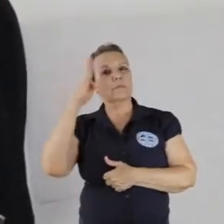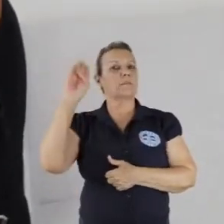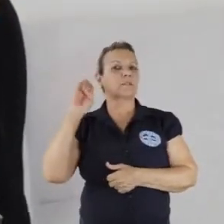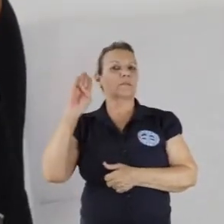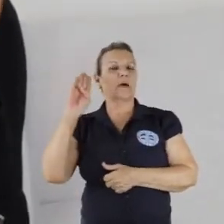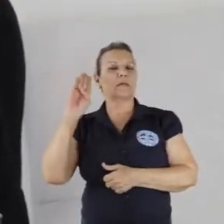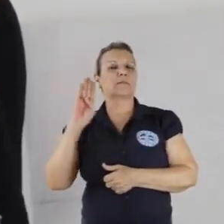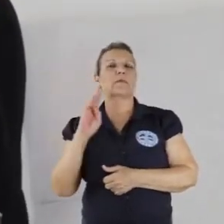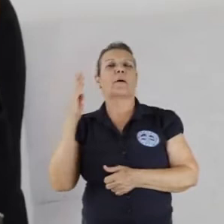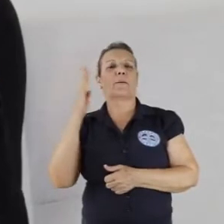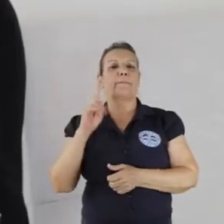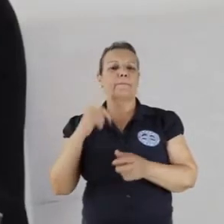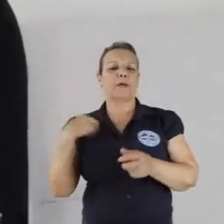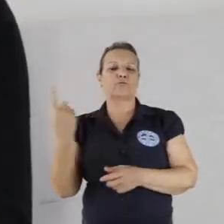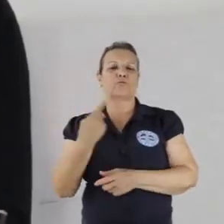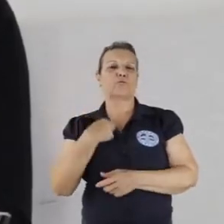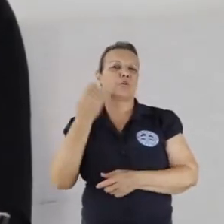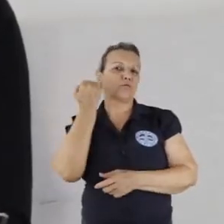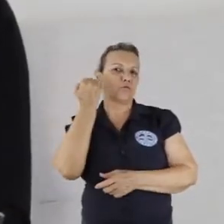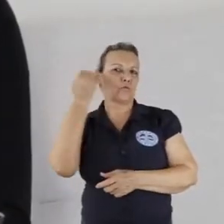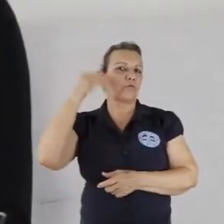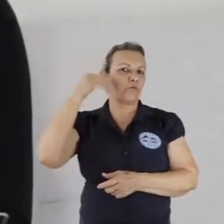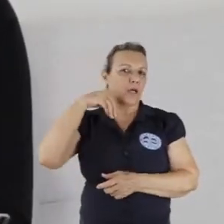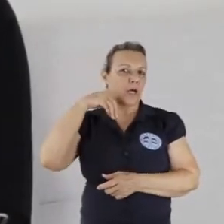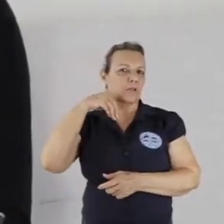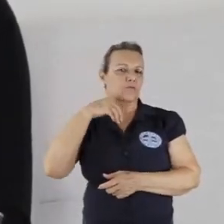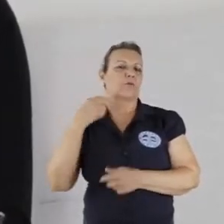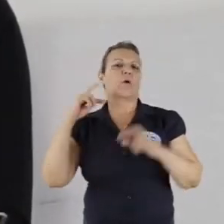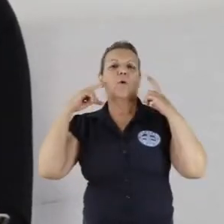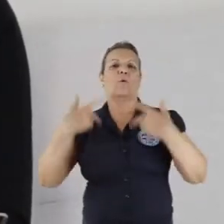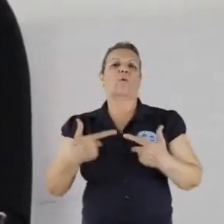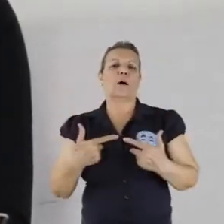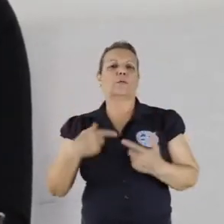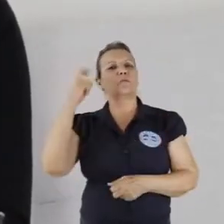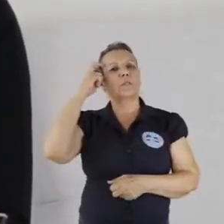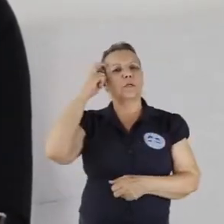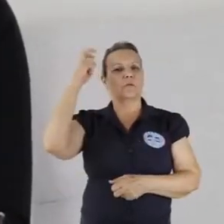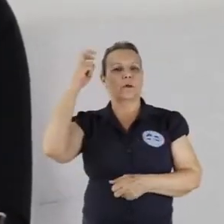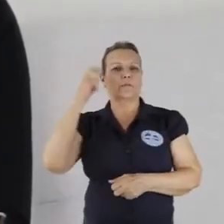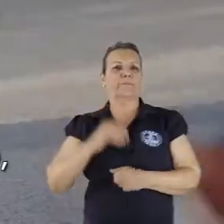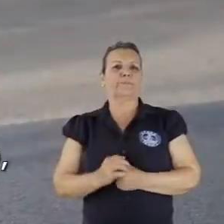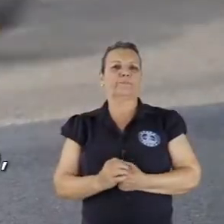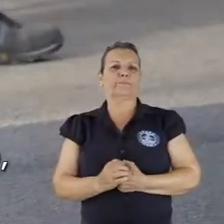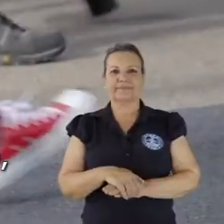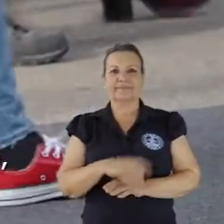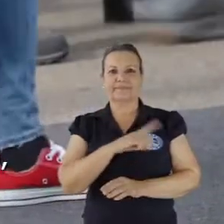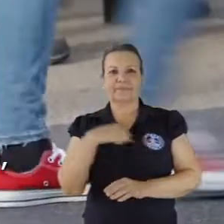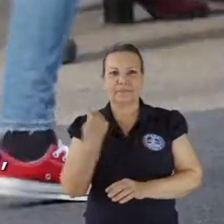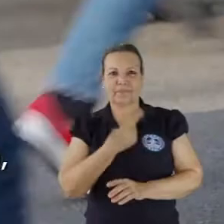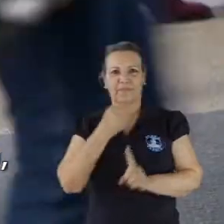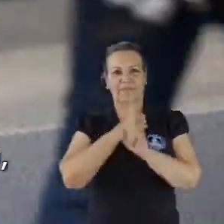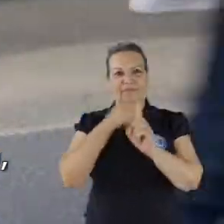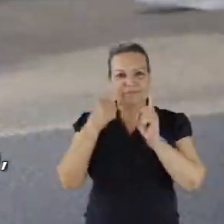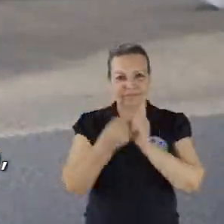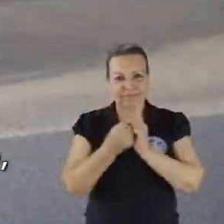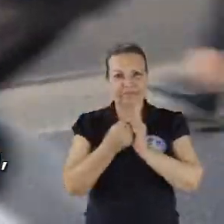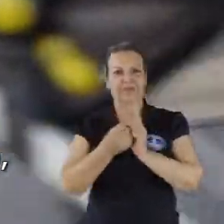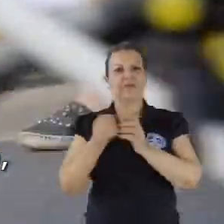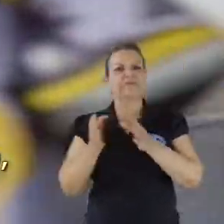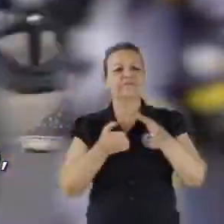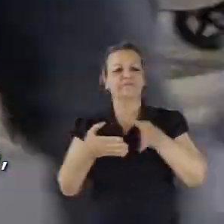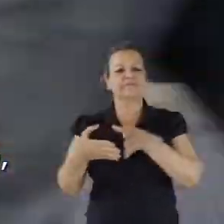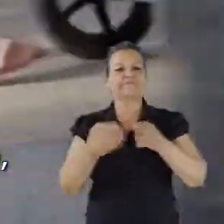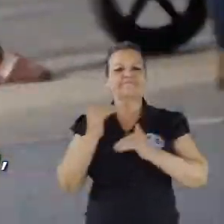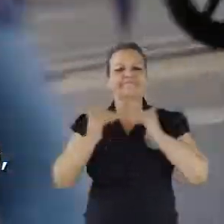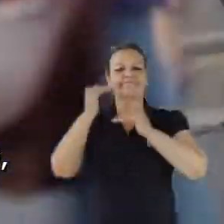uma das principais marcas, né, do nosso fracasso humanitário e intelectual. Nossa sociedade possui uma